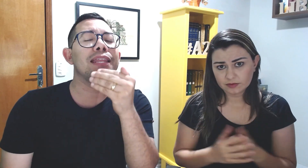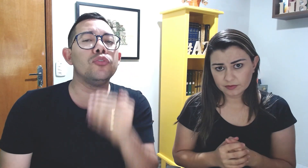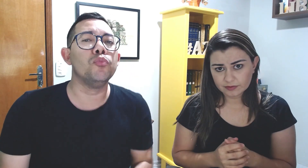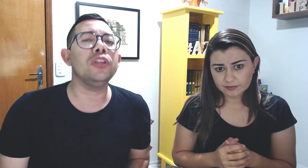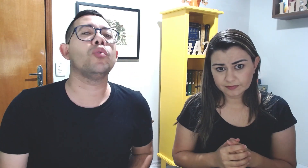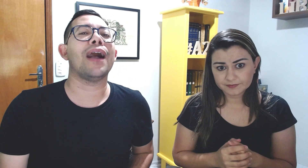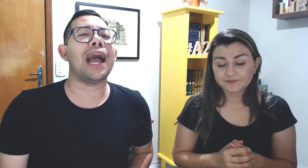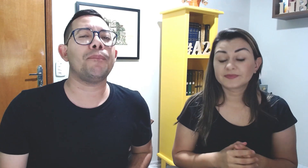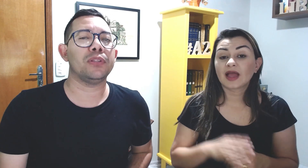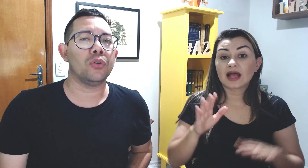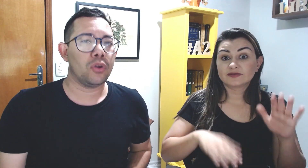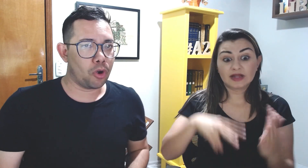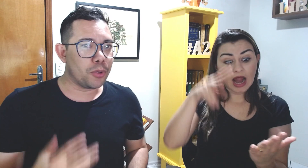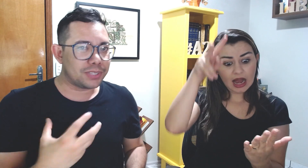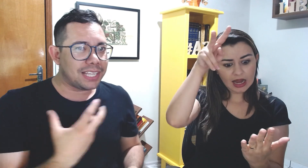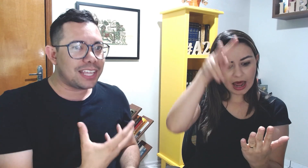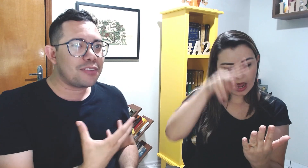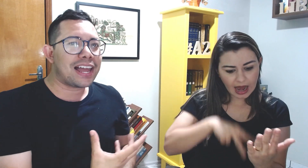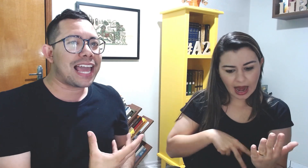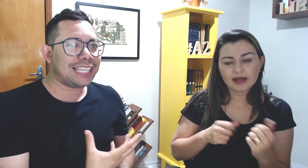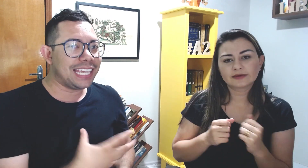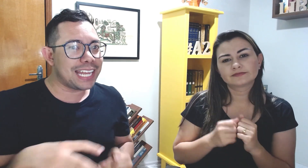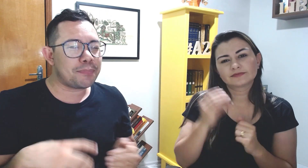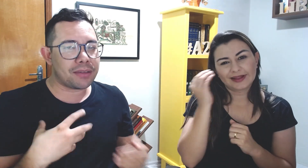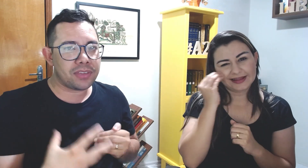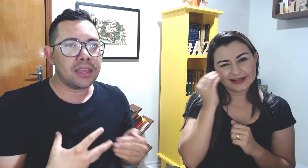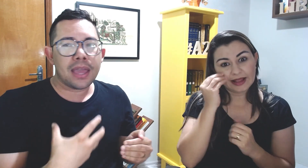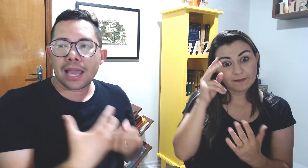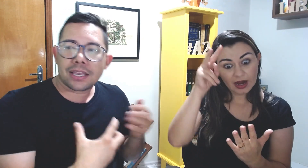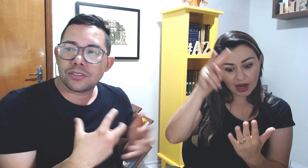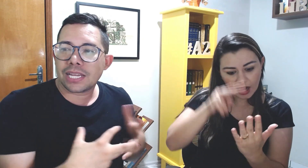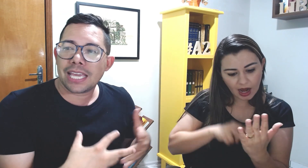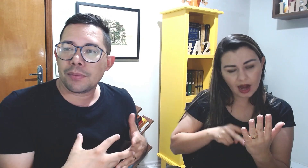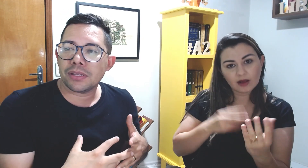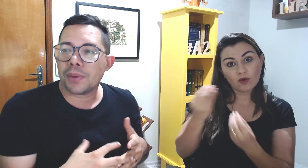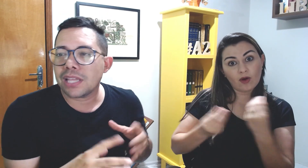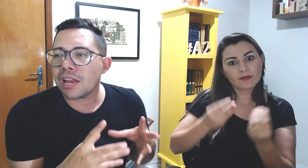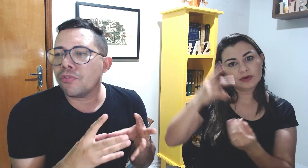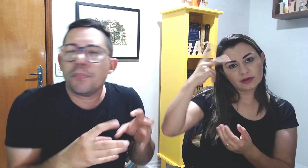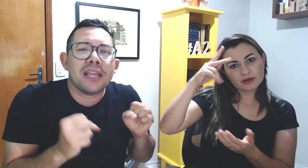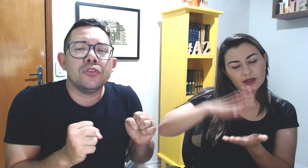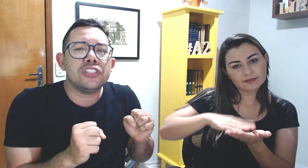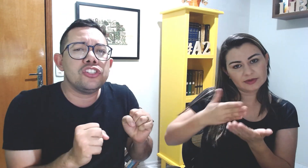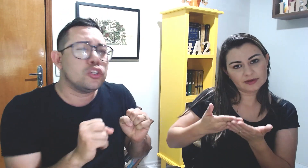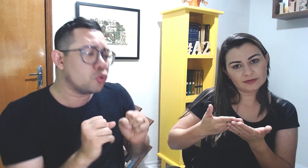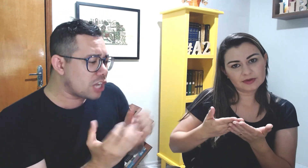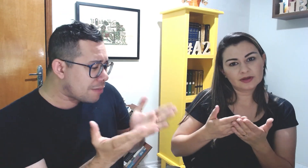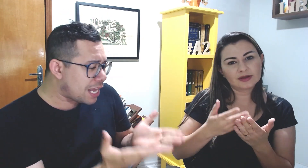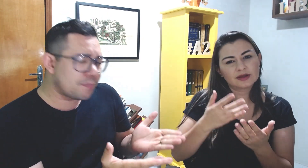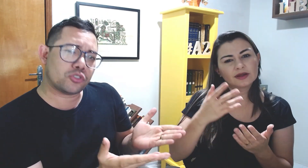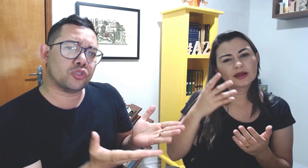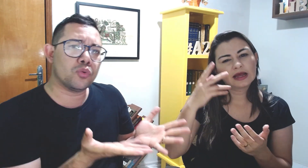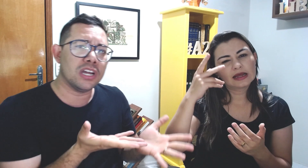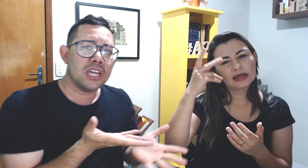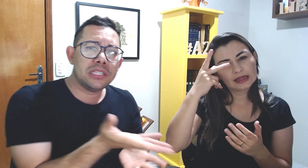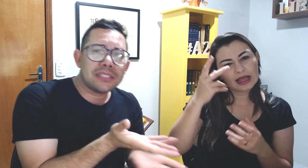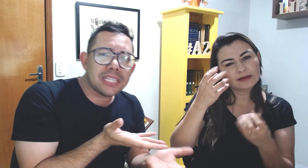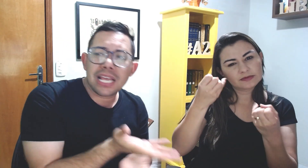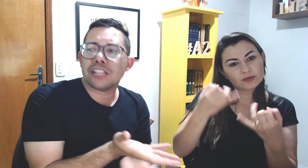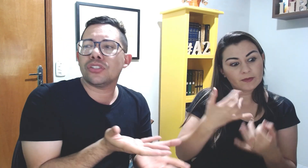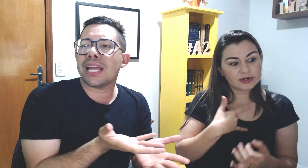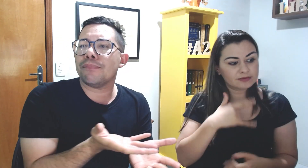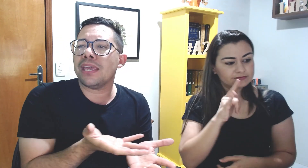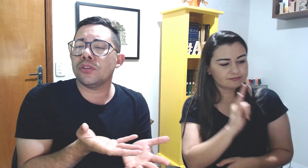foi lido muito rápido, como eu tentei falar aqui, né, para ver a questão da Kelly interpretar, ela foi pegando o sentido de amar a pessoa,